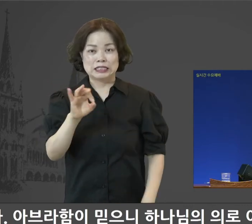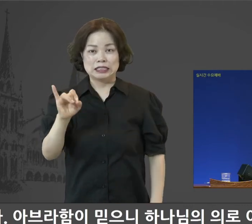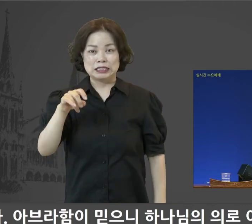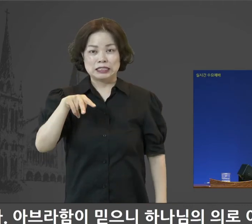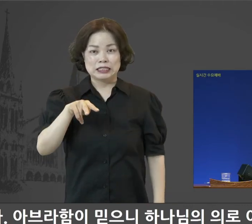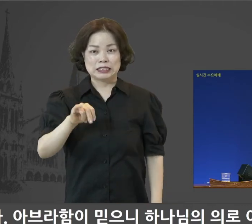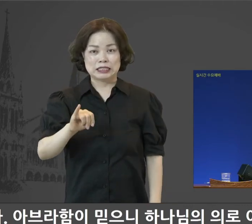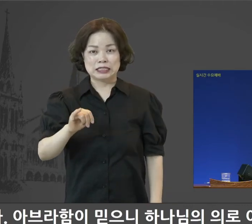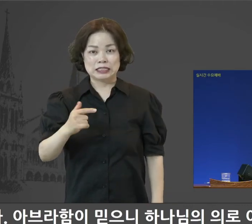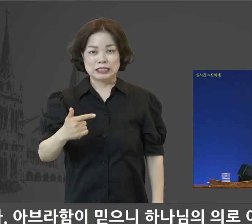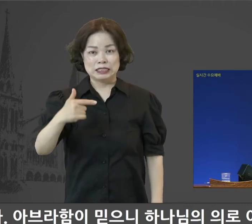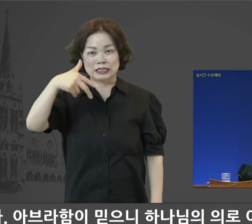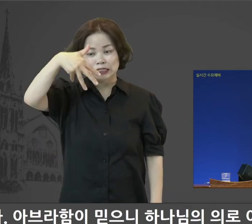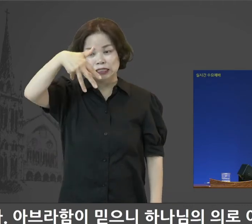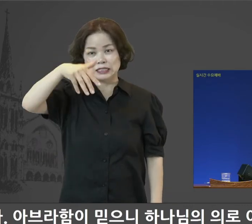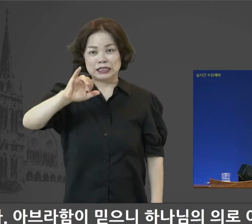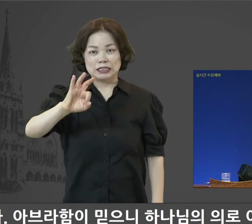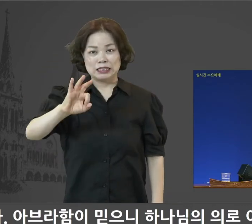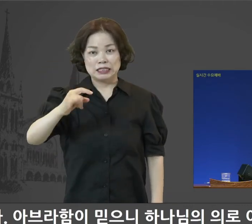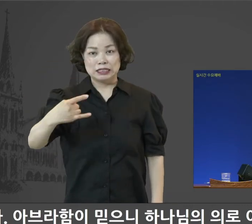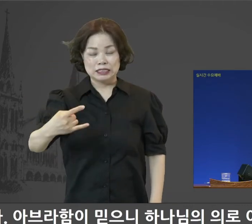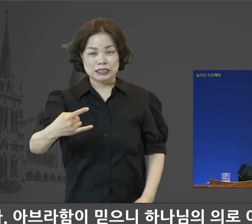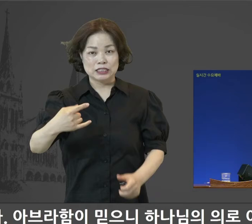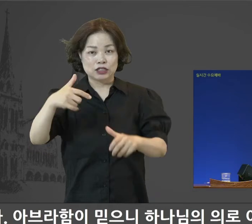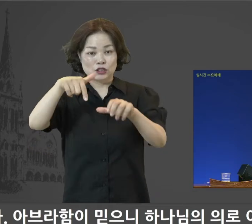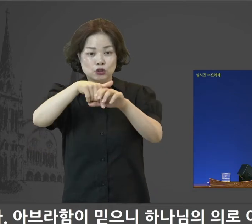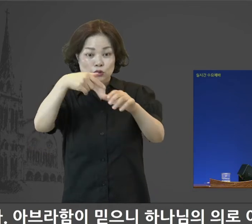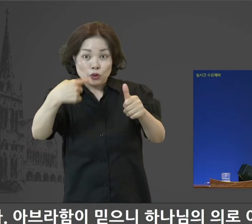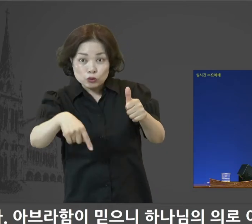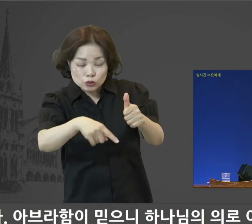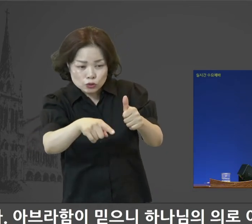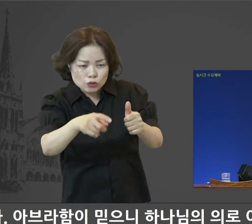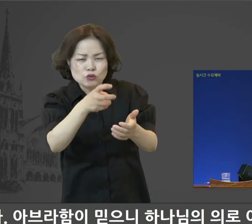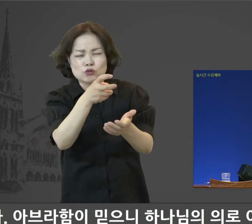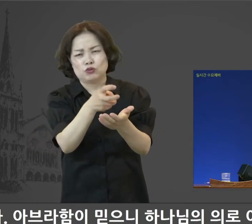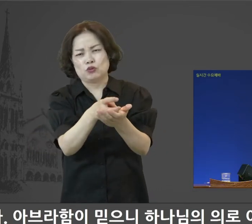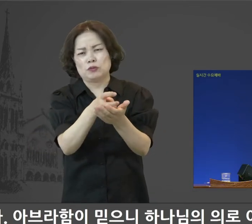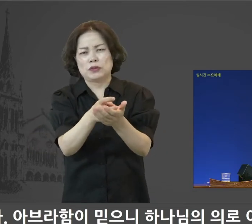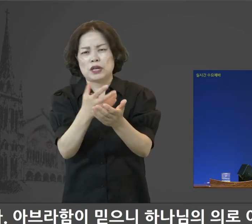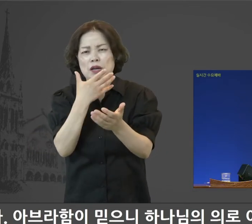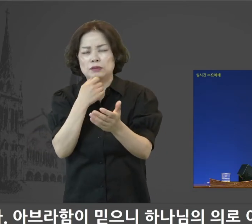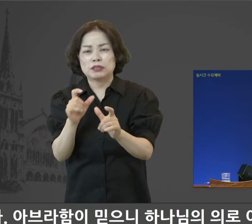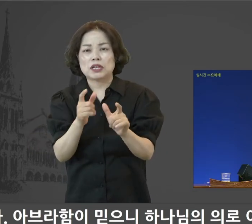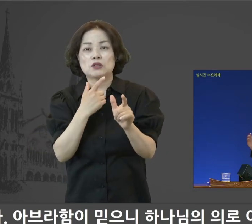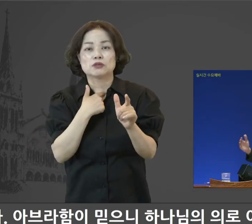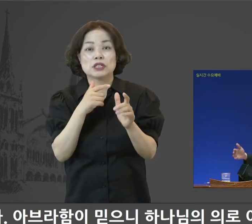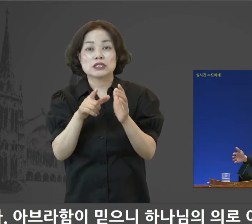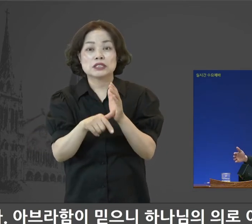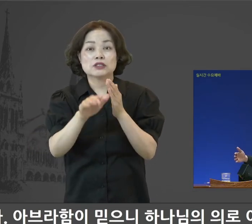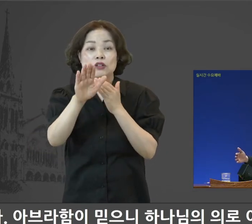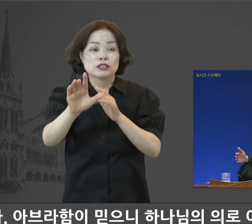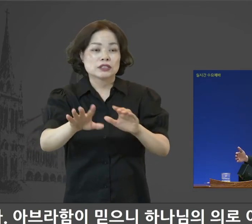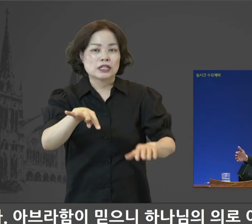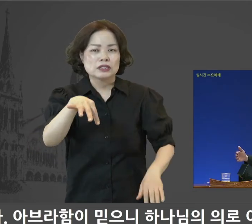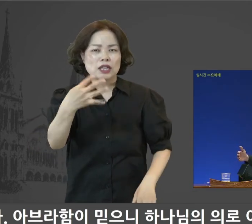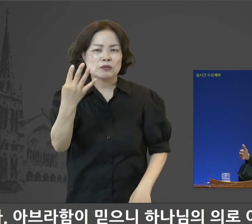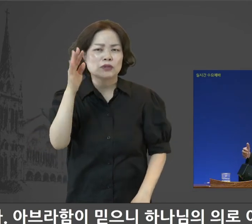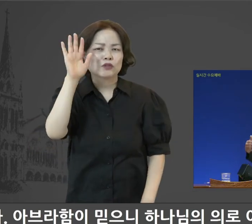것이죠. 아브라함은 할례는 17장에 받고 또 율법은 더구나 아브라함이 살던 시대 이후에